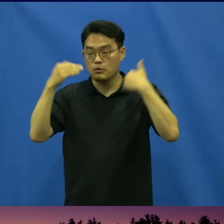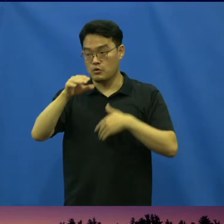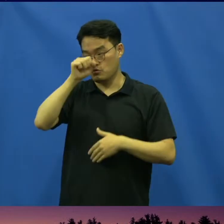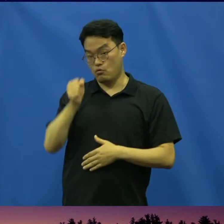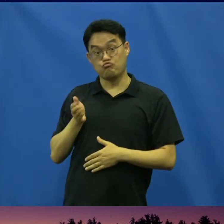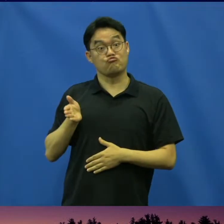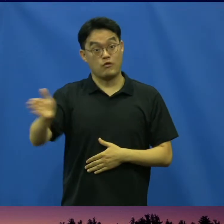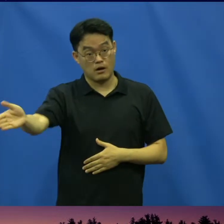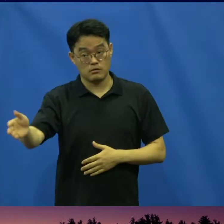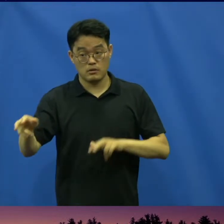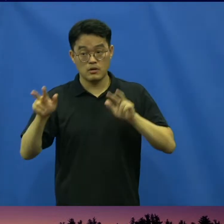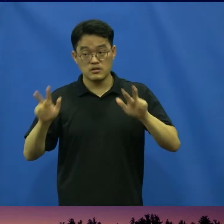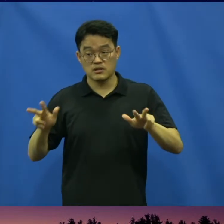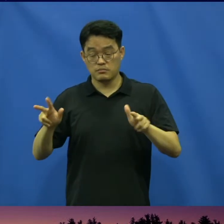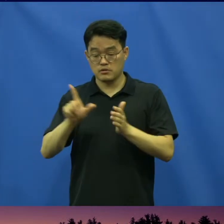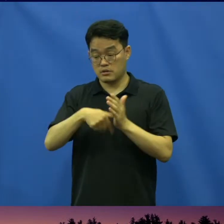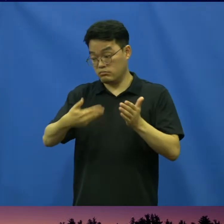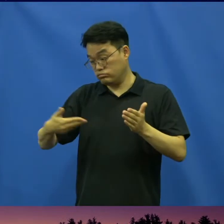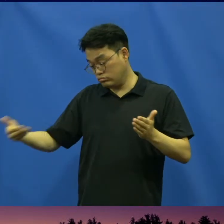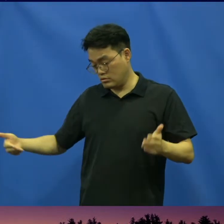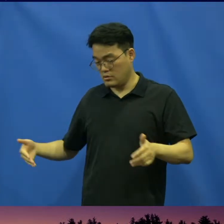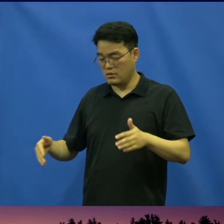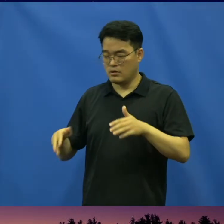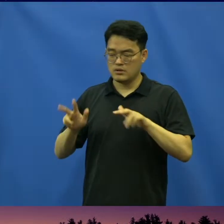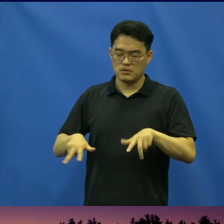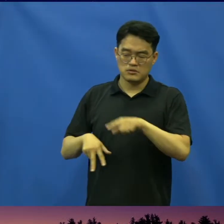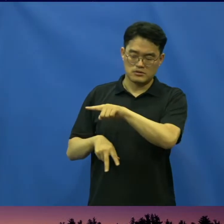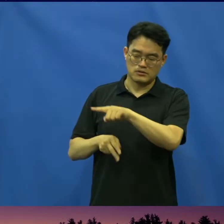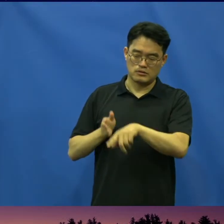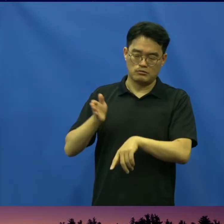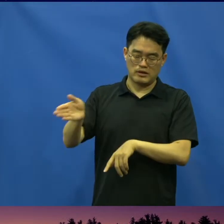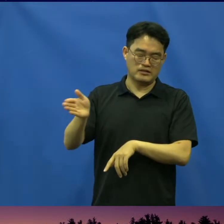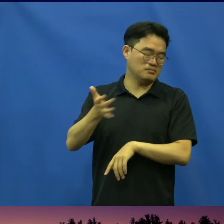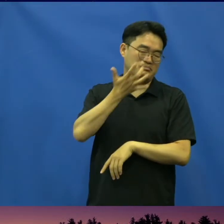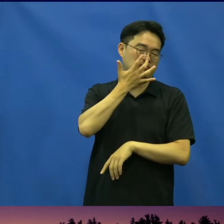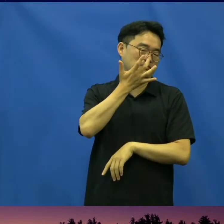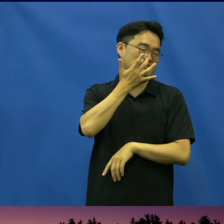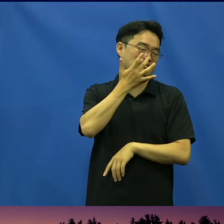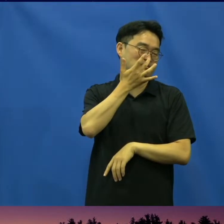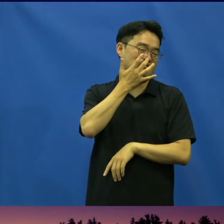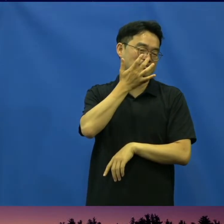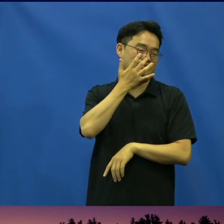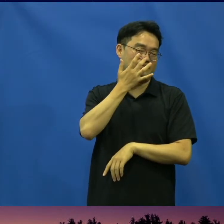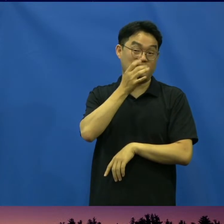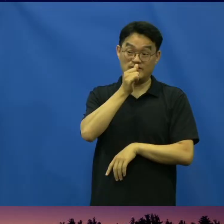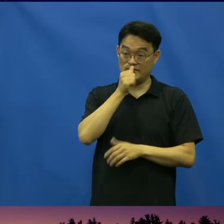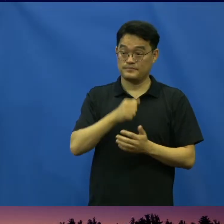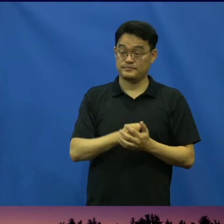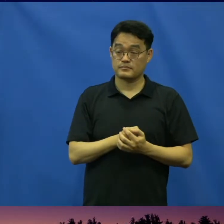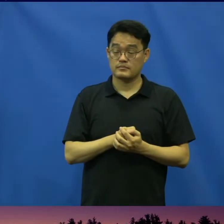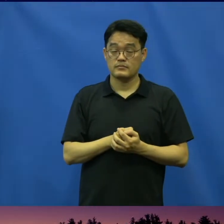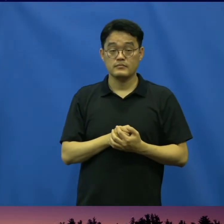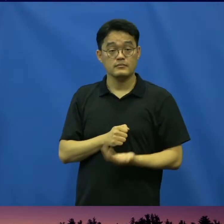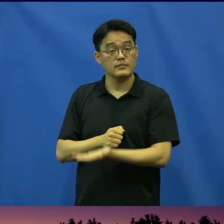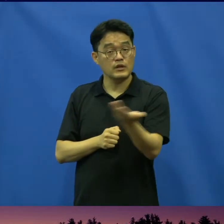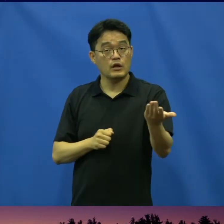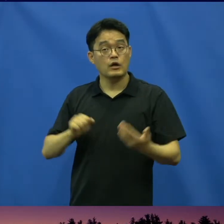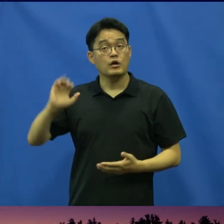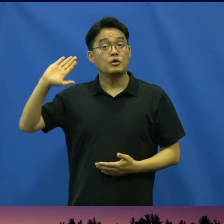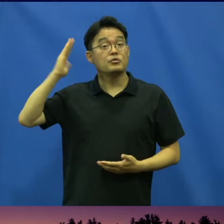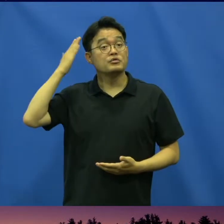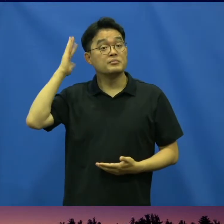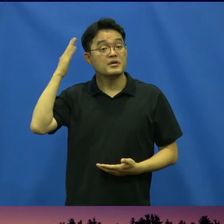거예요. 한때는 저게 최고인데 지저분해. 요즘은 여러분 이 통번역 대학이 잘 안 돼요. 왜냐하면 이게 다 번역이